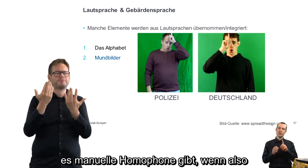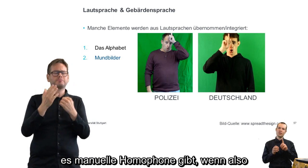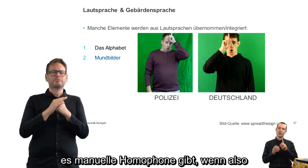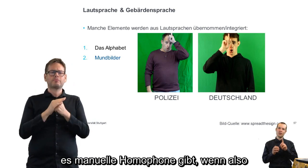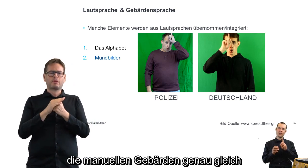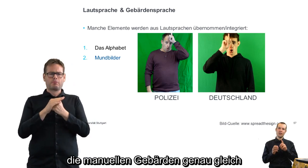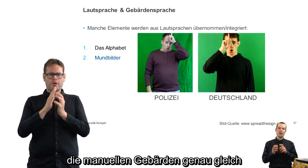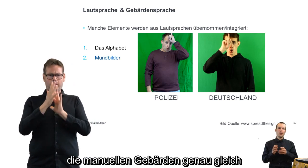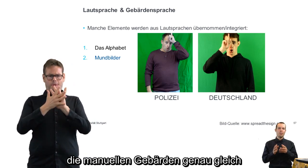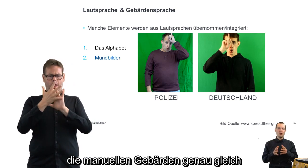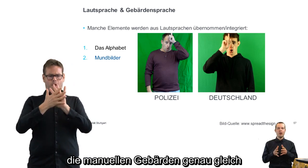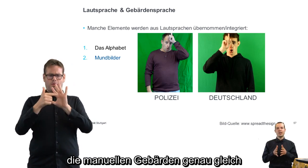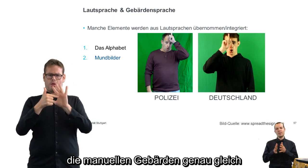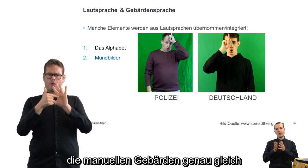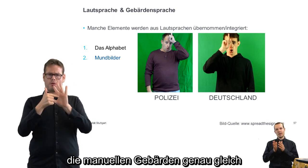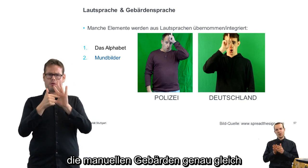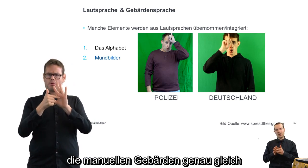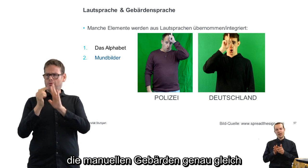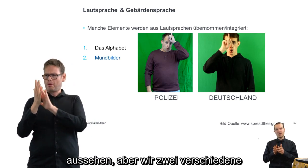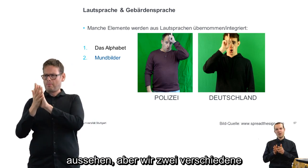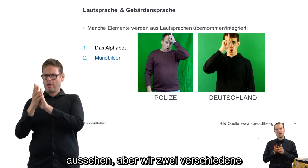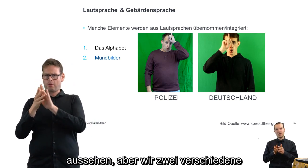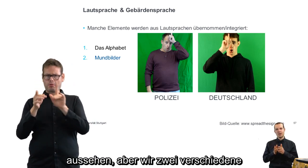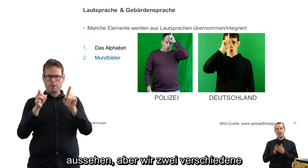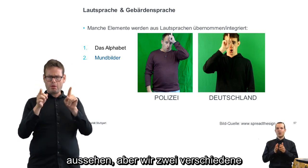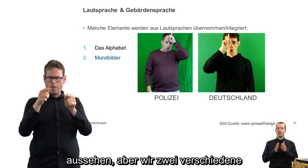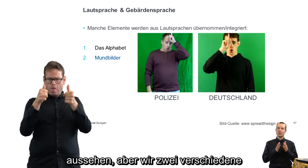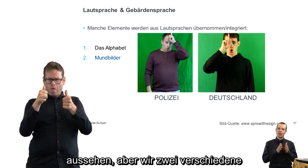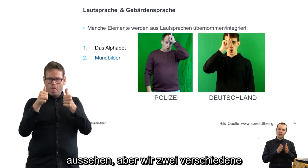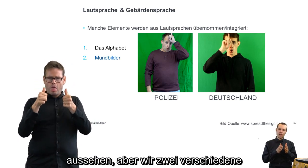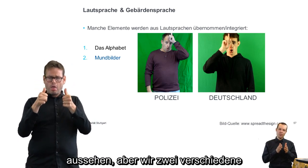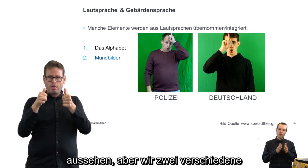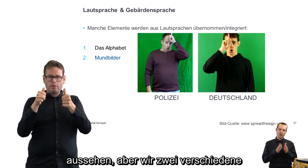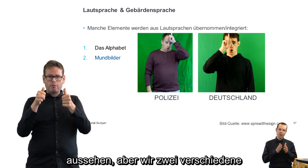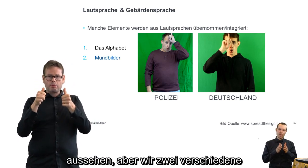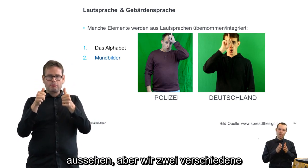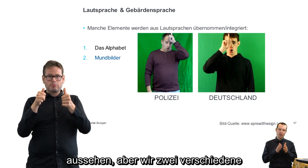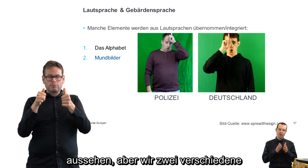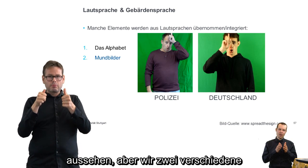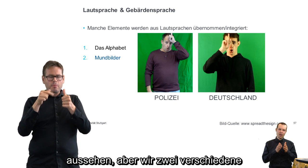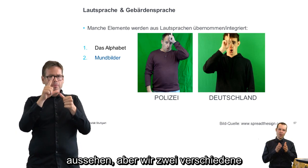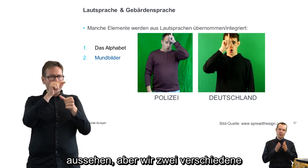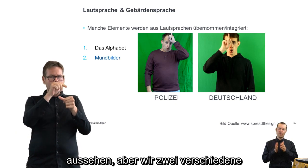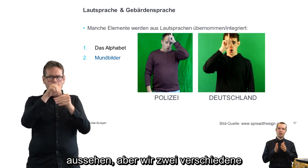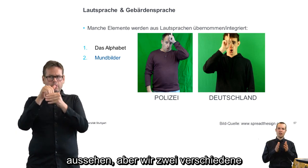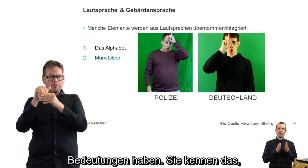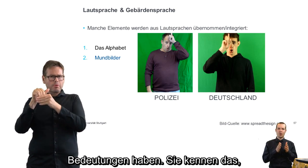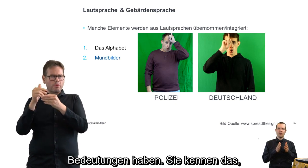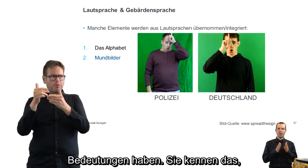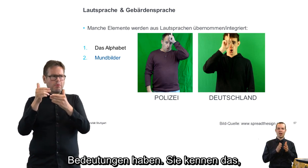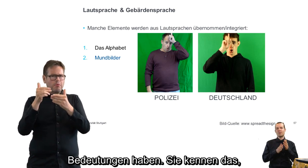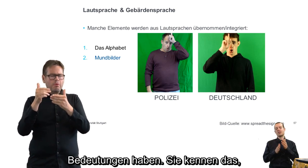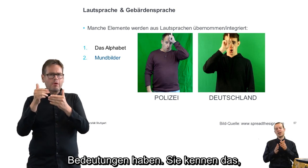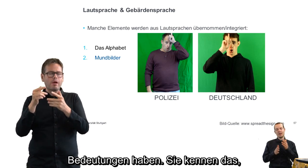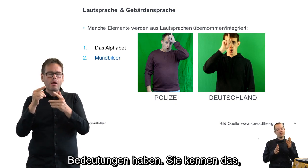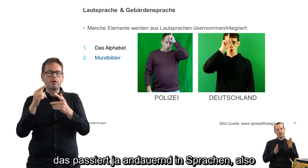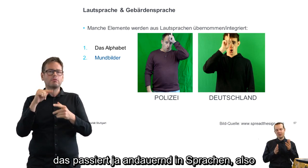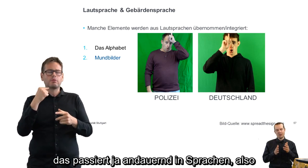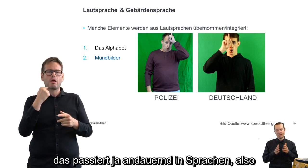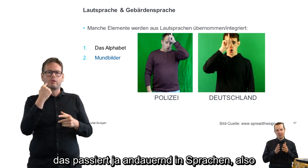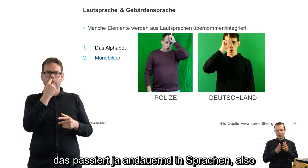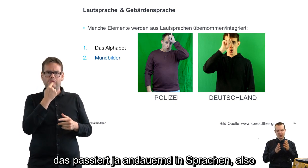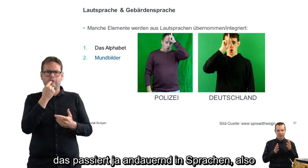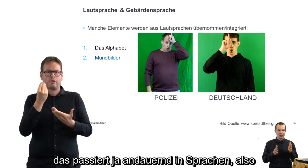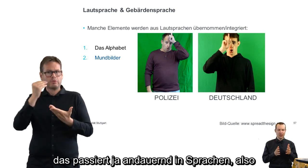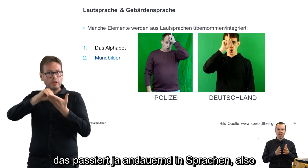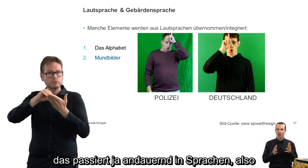Homophone sind, wenn also die manuellen Gebärden genau gleich aussehen und wir aber zwei verschiedene Bedeutungen haben, Sie kennen das,